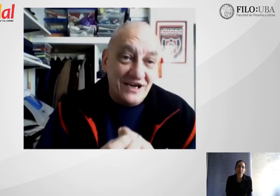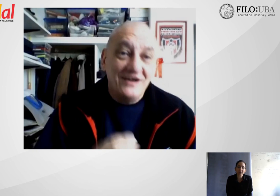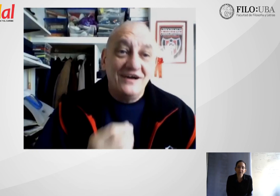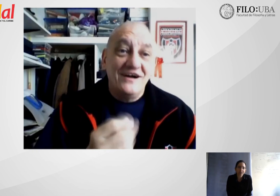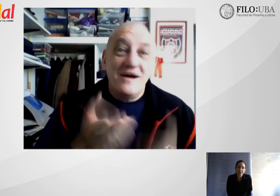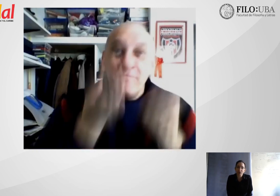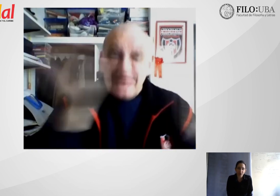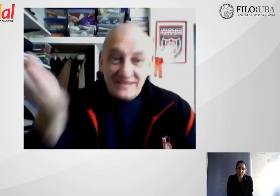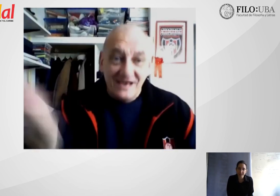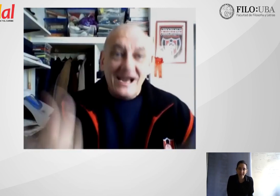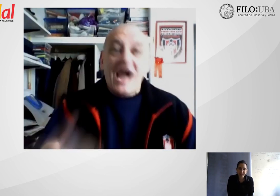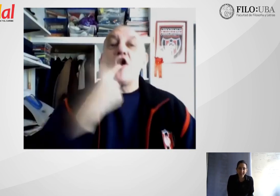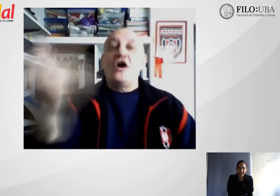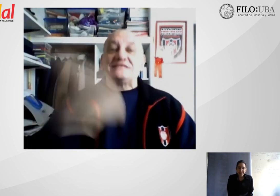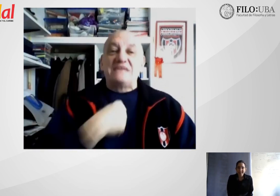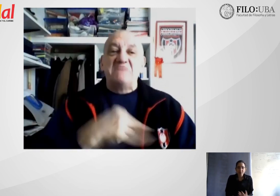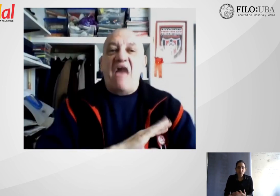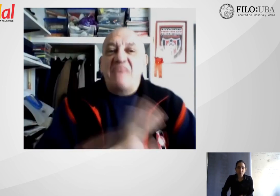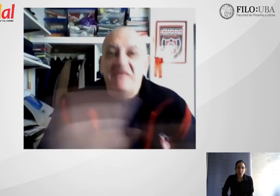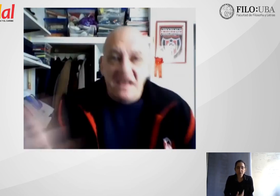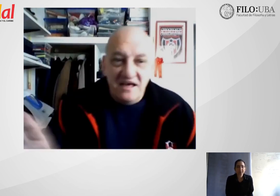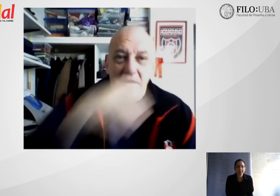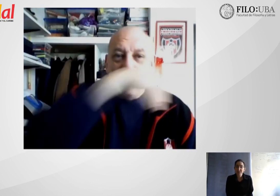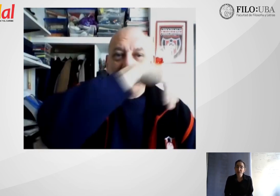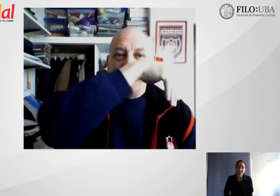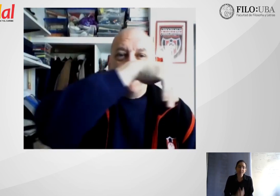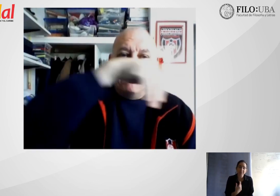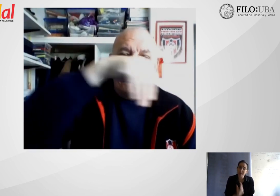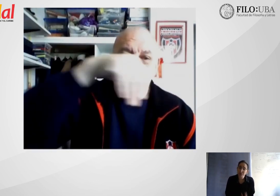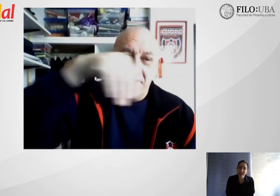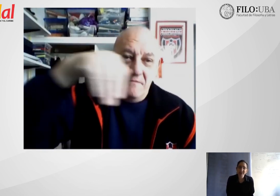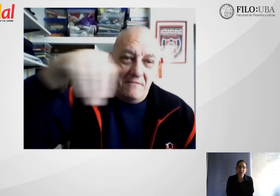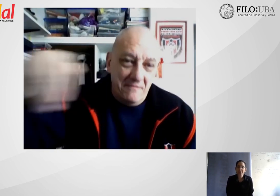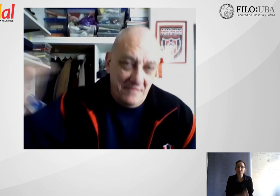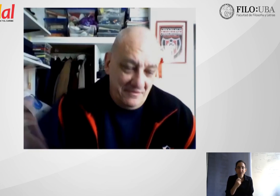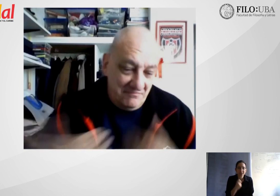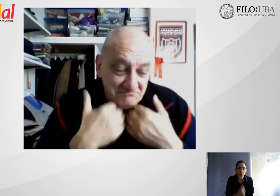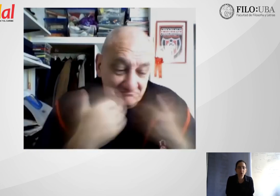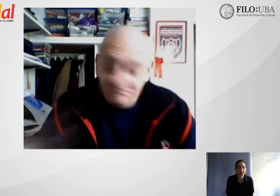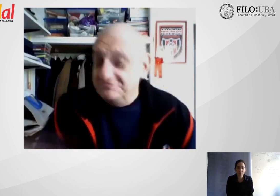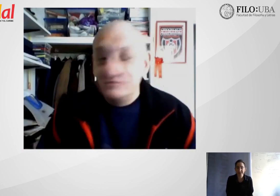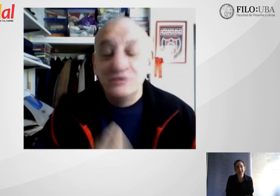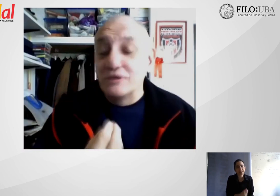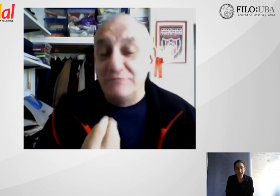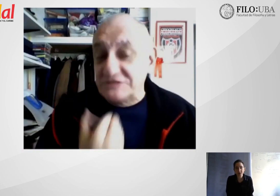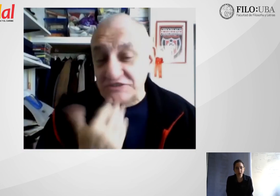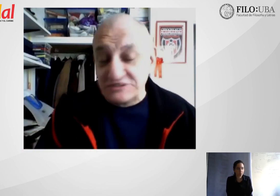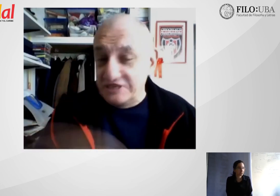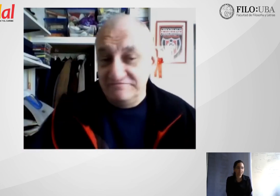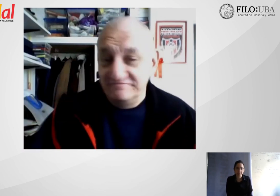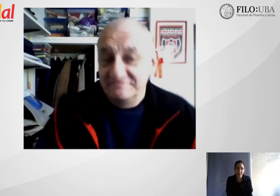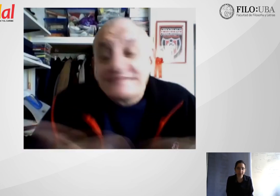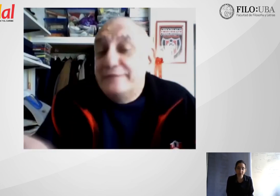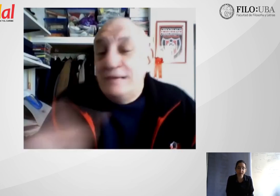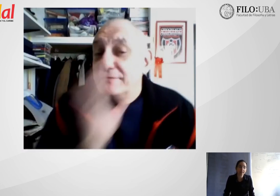poder dar cuenta sobre estos temas. Tenemos como muchas presentaciones y la mayoría de los espacios sin ninguna respuesta, ni siquiera nos